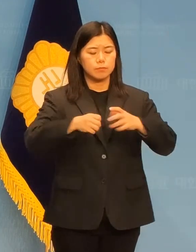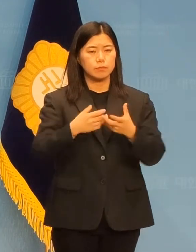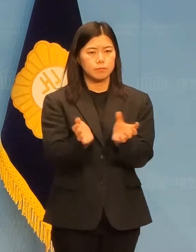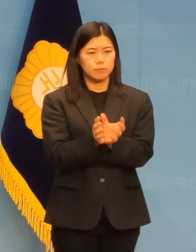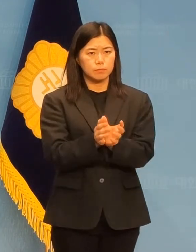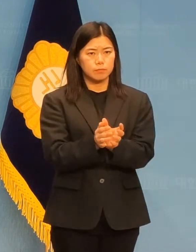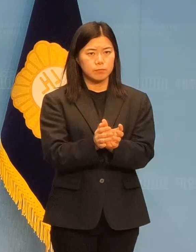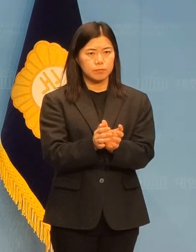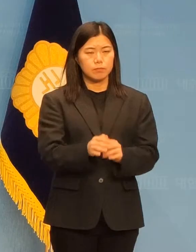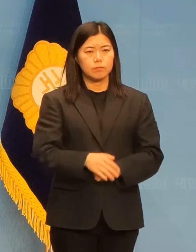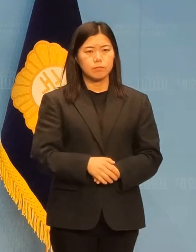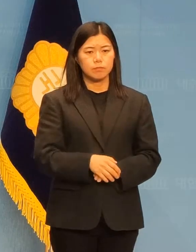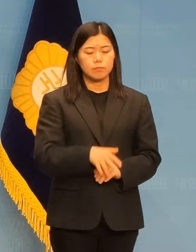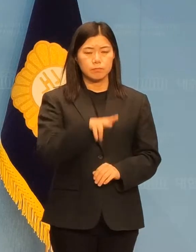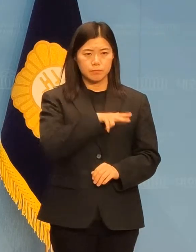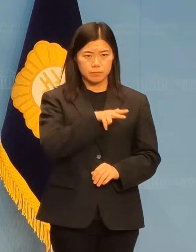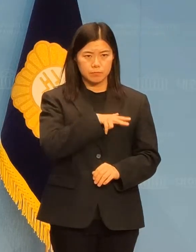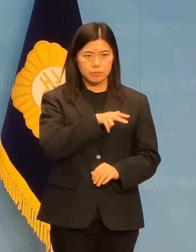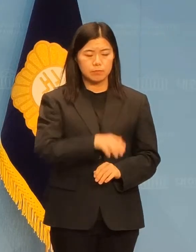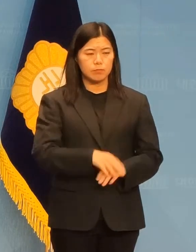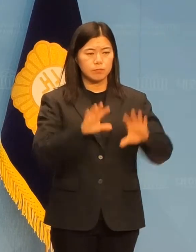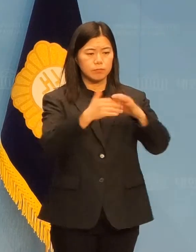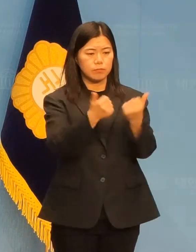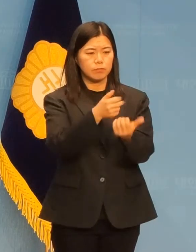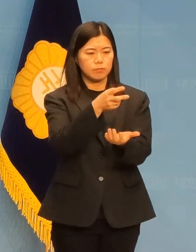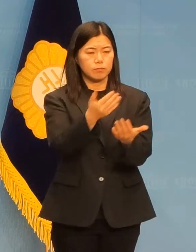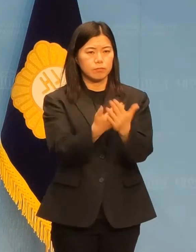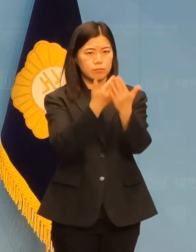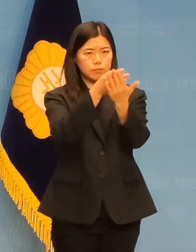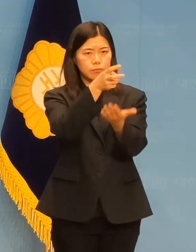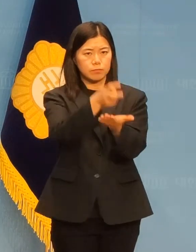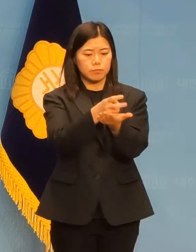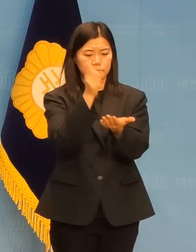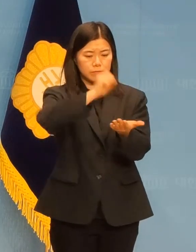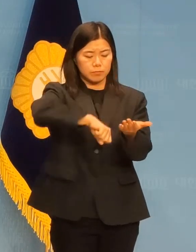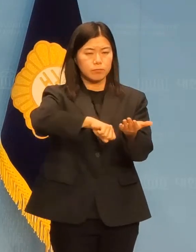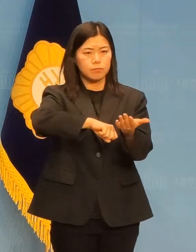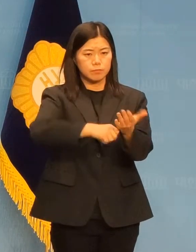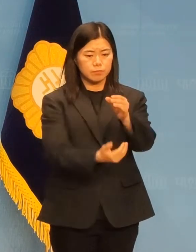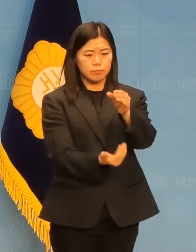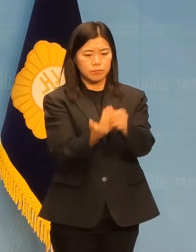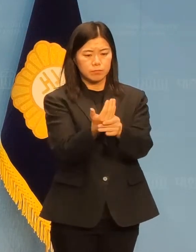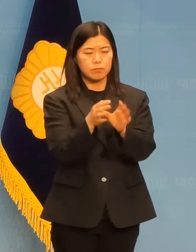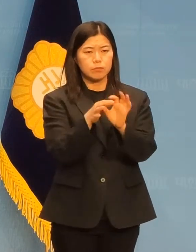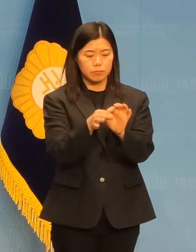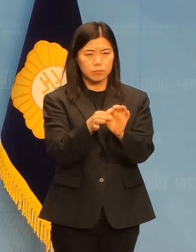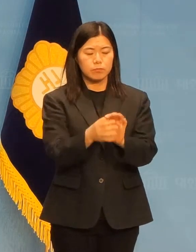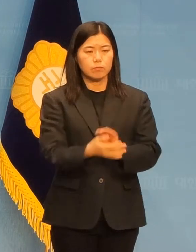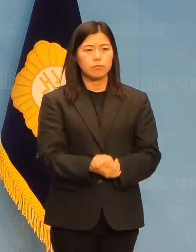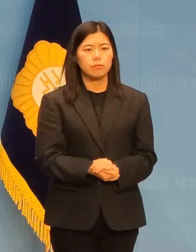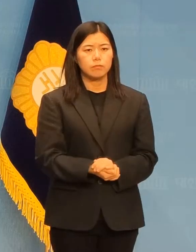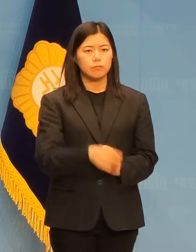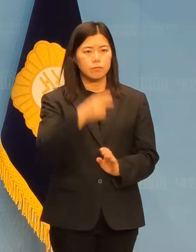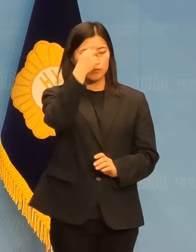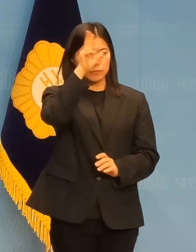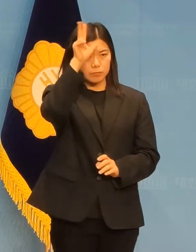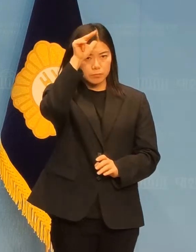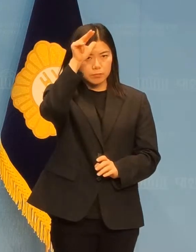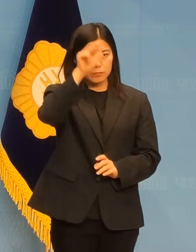국민의힘 당 의원들의 국회 선진화법 위반 사건 관련해서